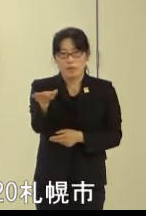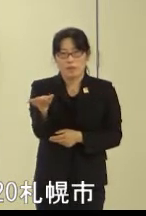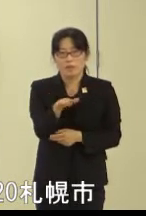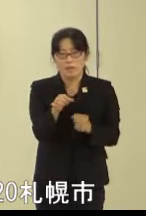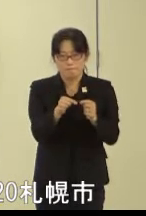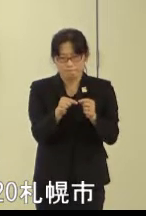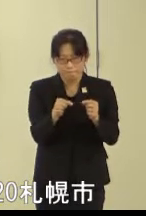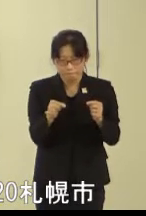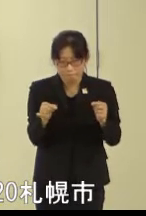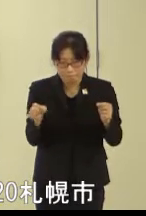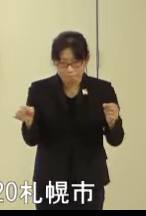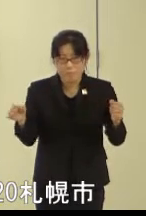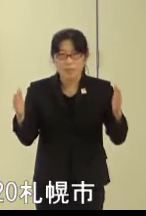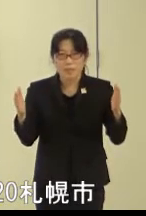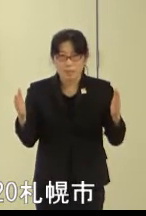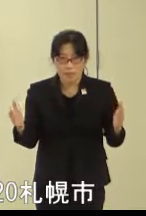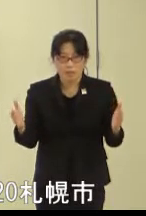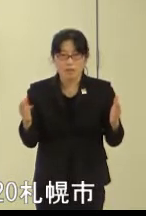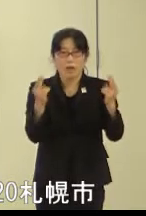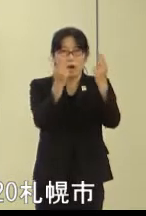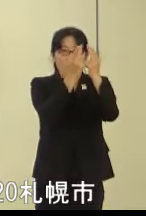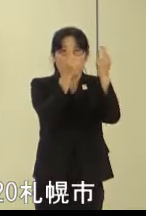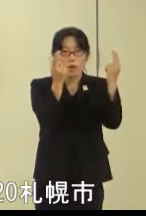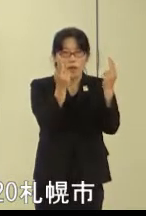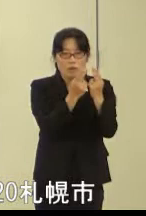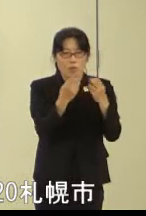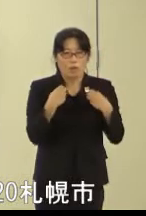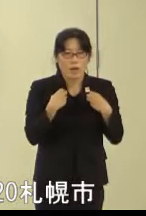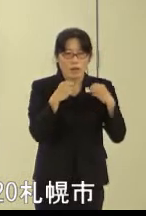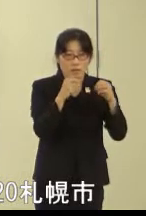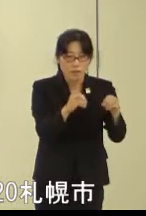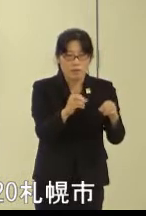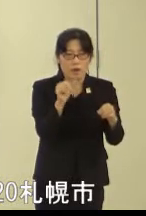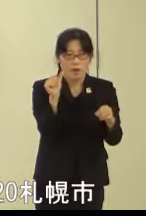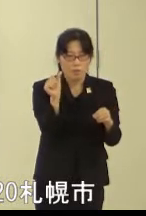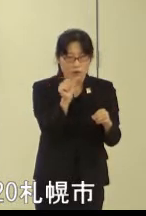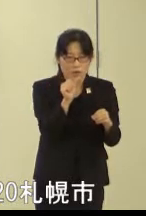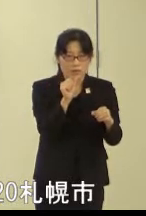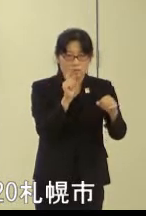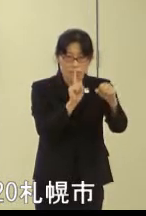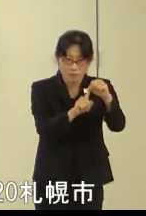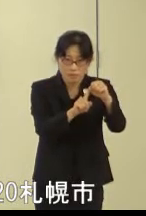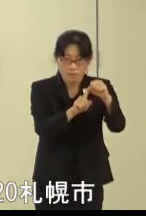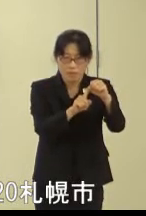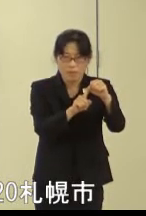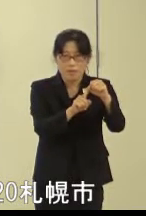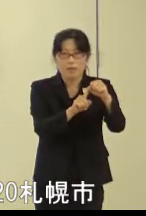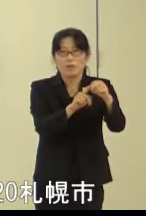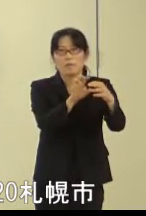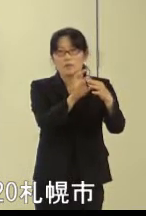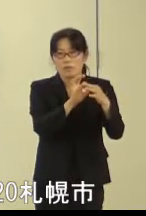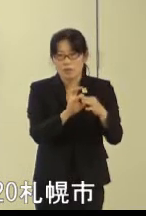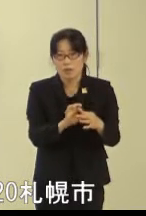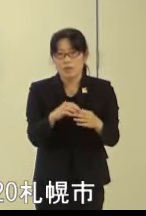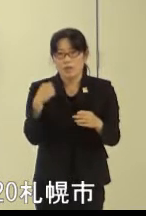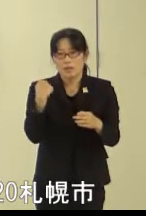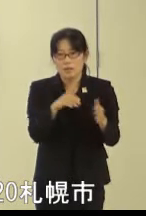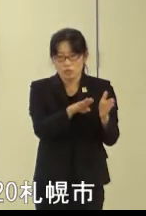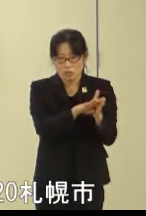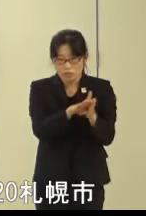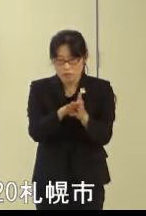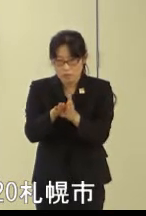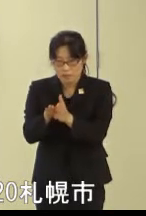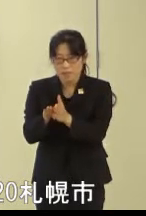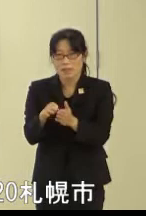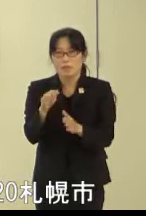てこの北海道早い時期から幹線が確認されておりますのでこの夏休みも